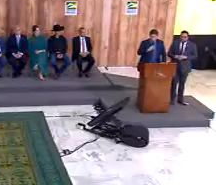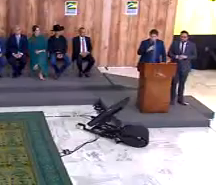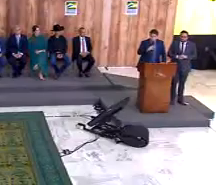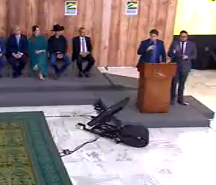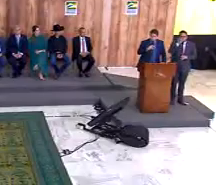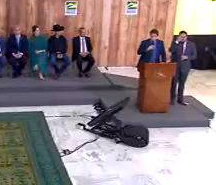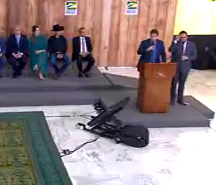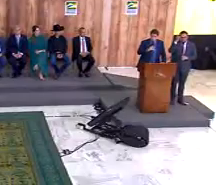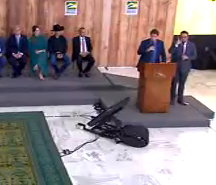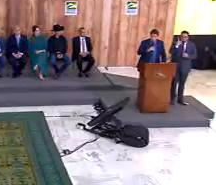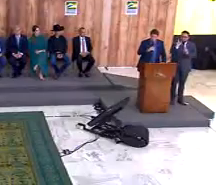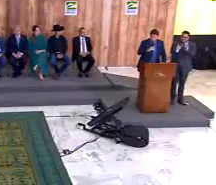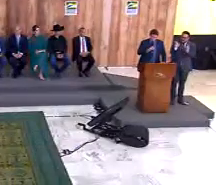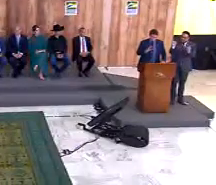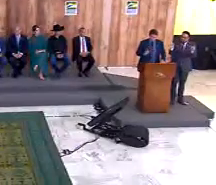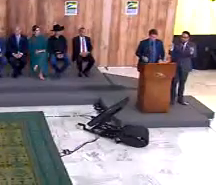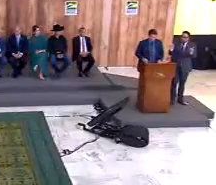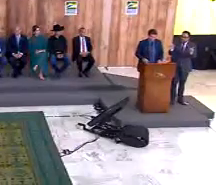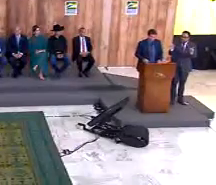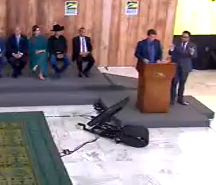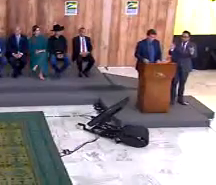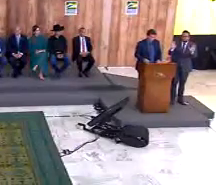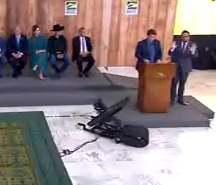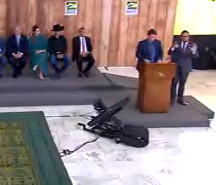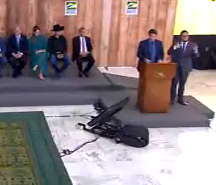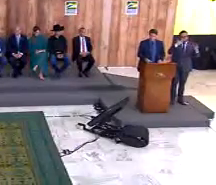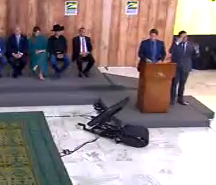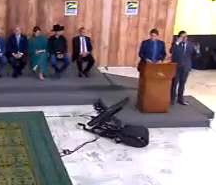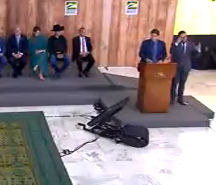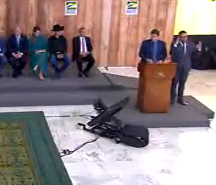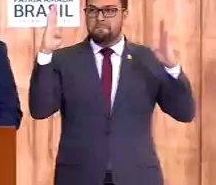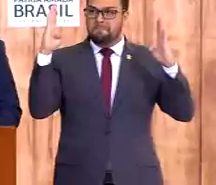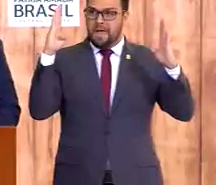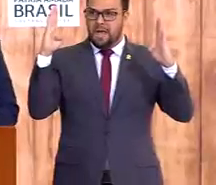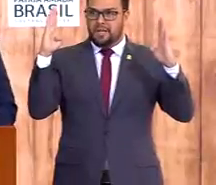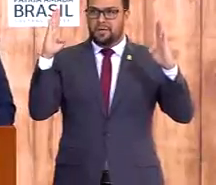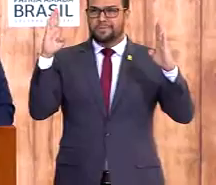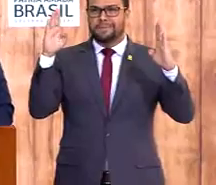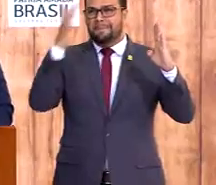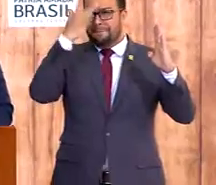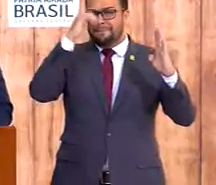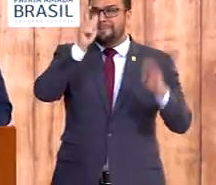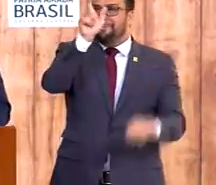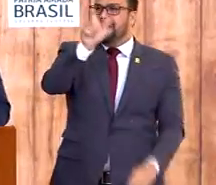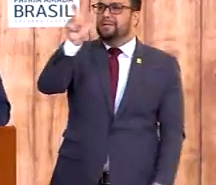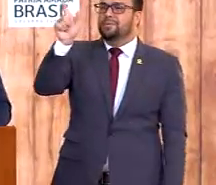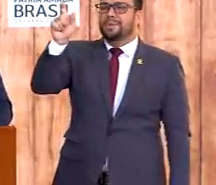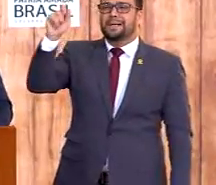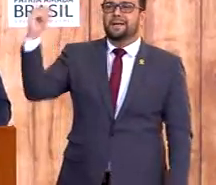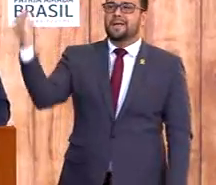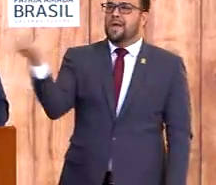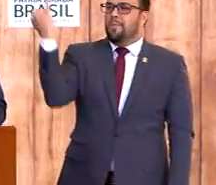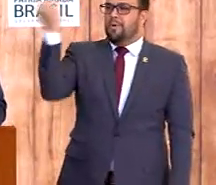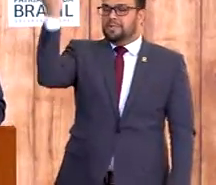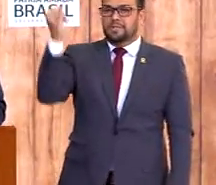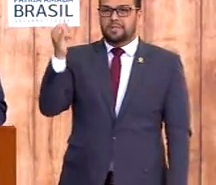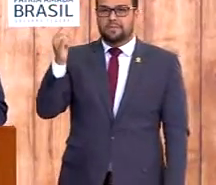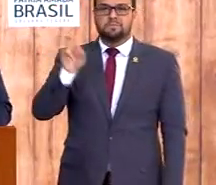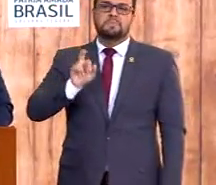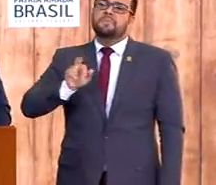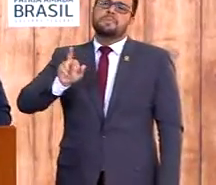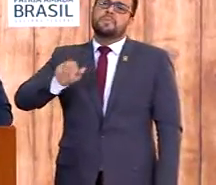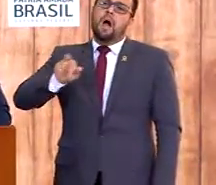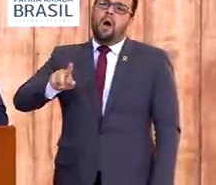pessoas que durante esse breve período tem sido muito importante não só para mim